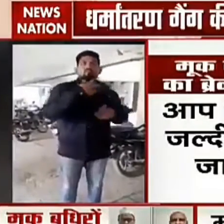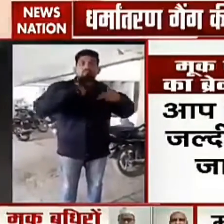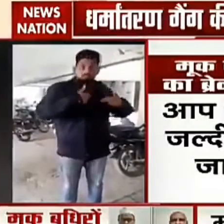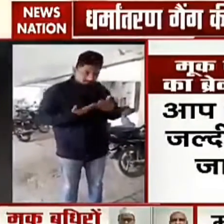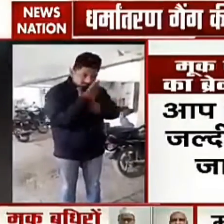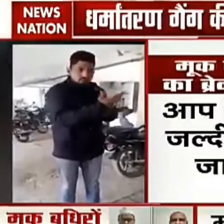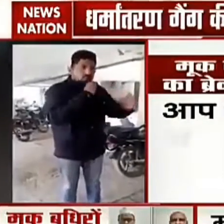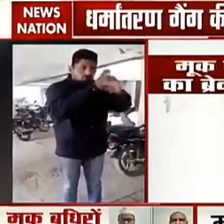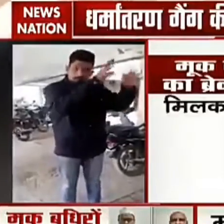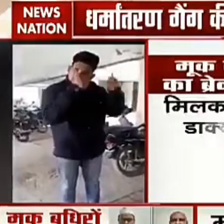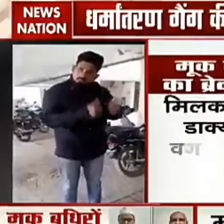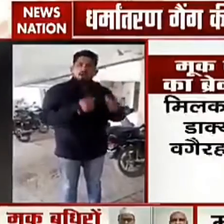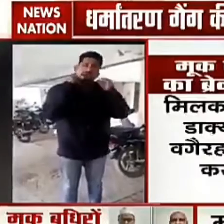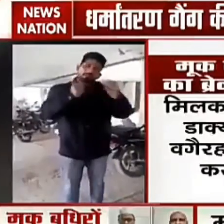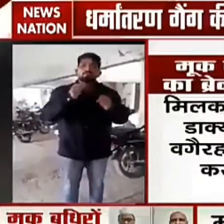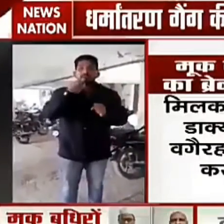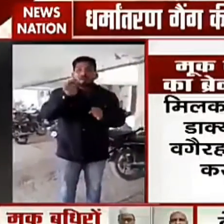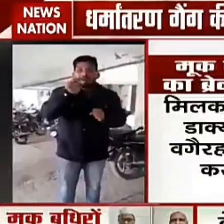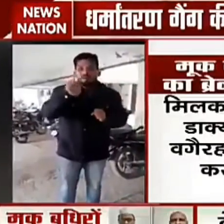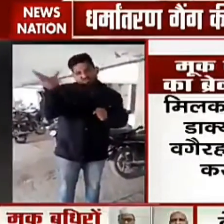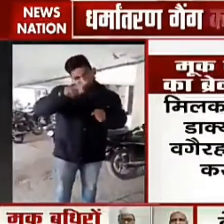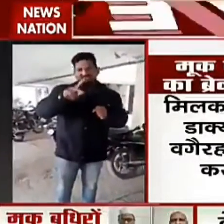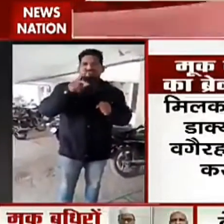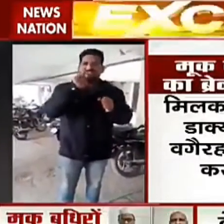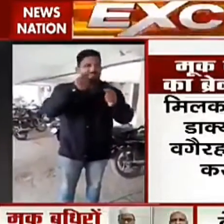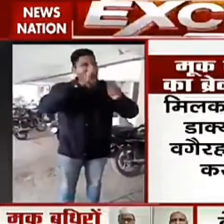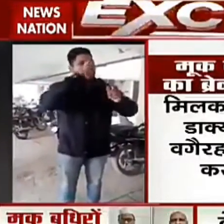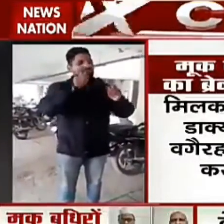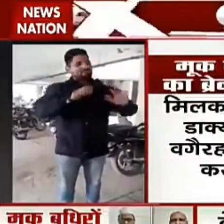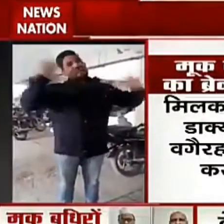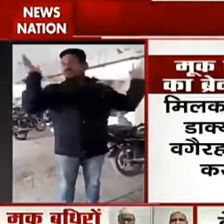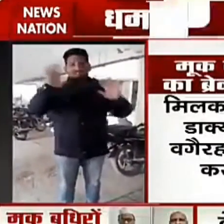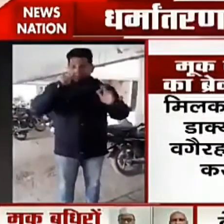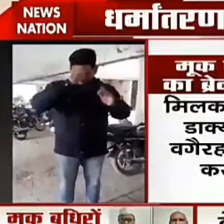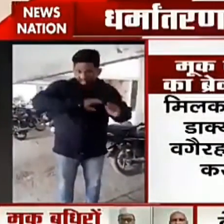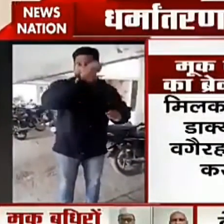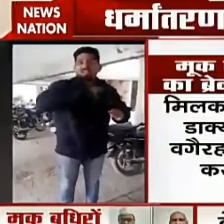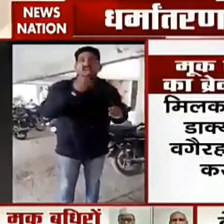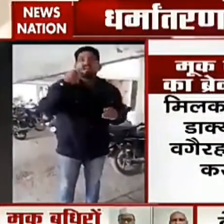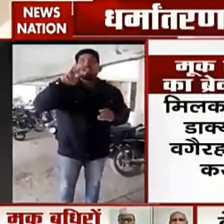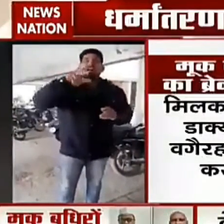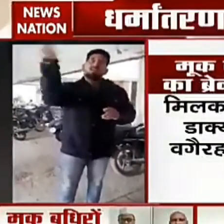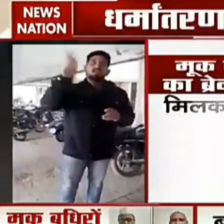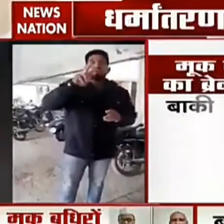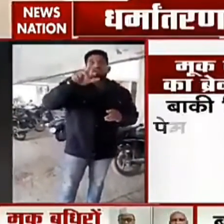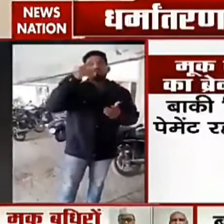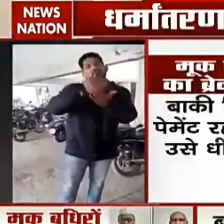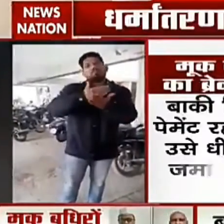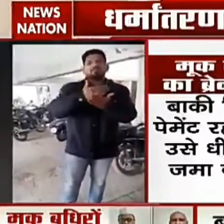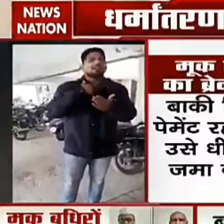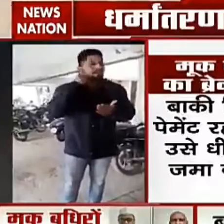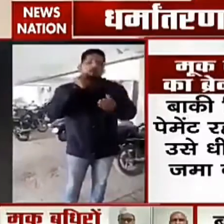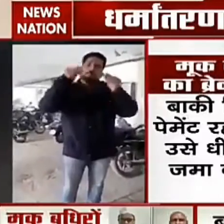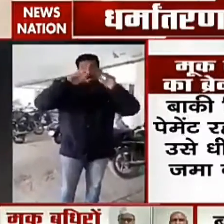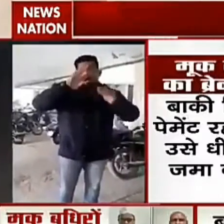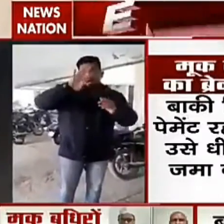पोस्ट होती है, डी ग्रुप की पोस्ट होती है, उसको लेकर है कि काफी पोस्ट होती है उसमें हार्ड ऑफ हियरिंग, जो कि डेफ लोगों के लिए मतलब रखी गई